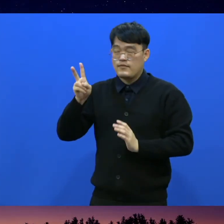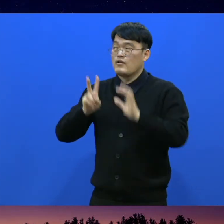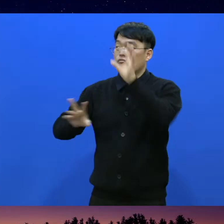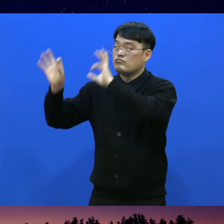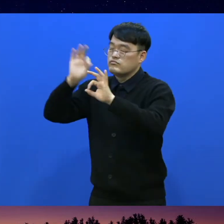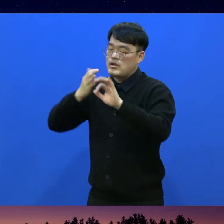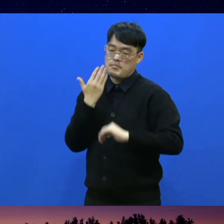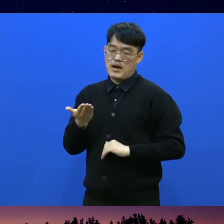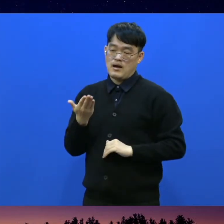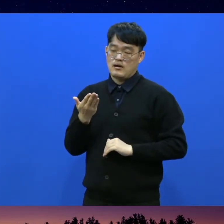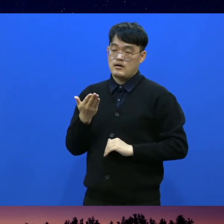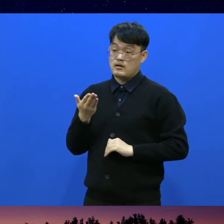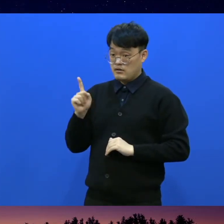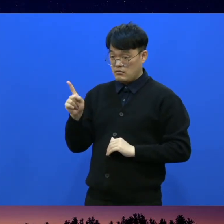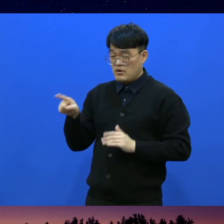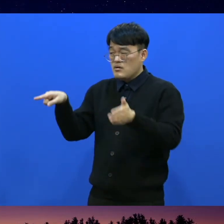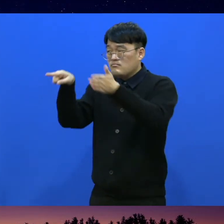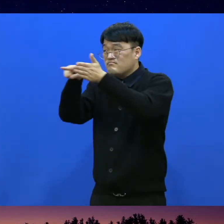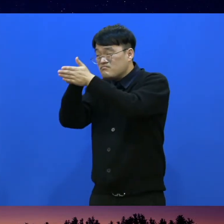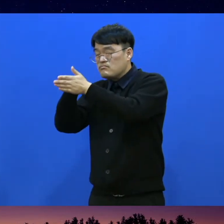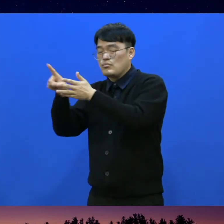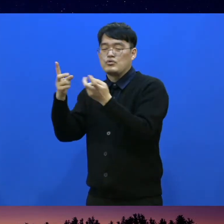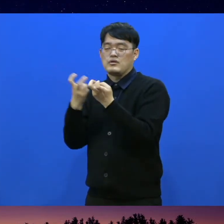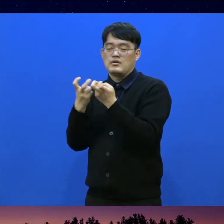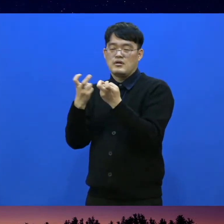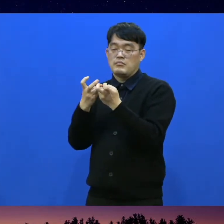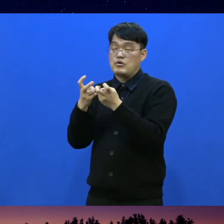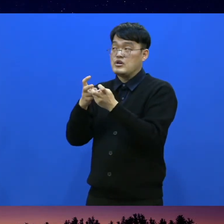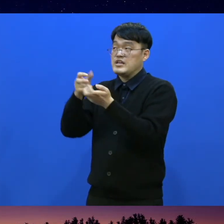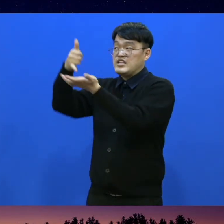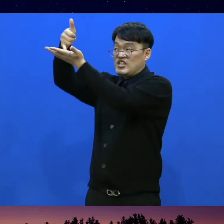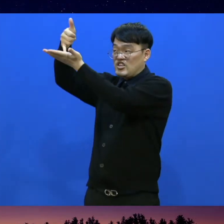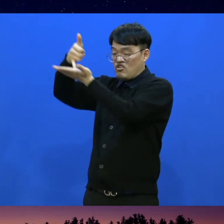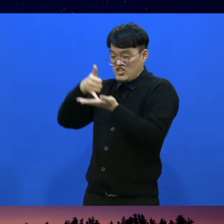인격의 관계에서만 가능한 거예요. 물건에 대해서 신뢰하는 거하고 달라요.